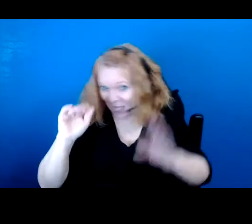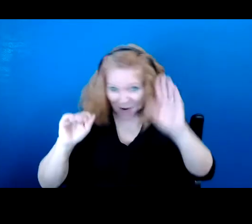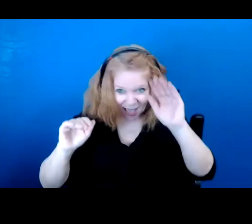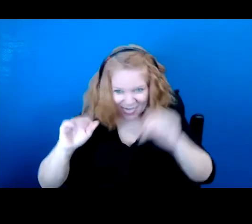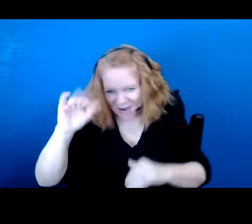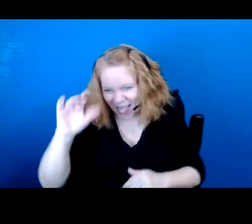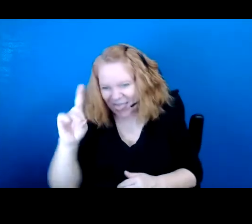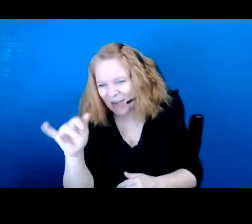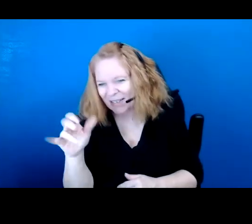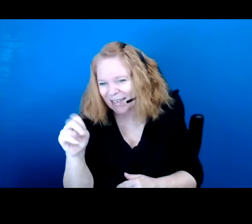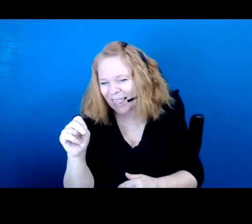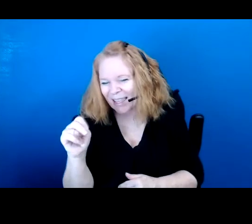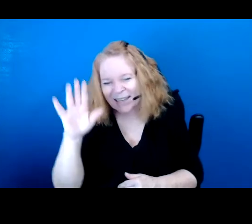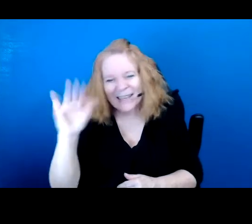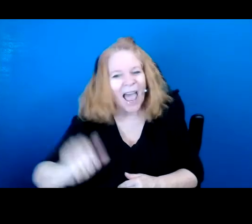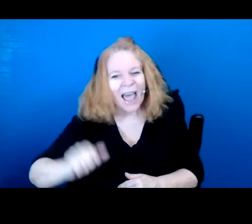y